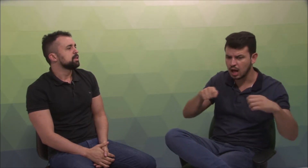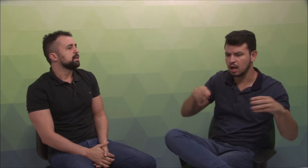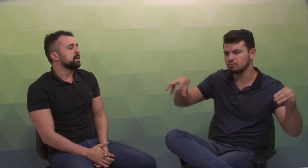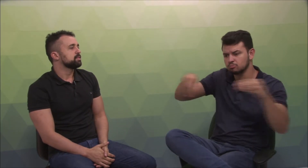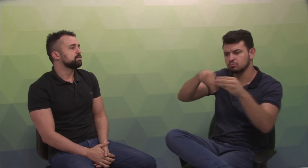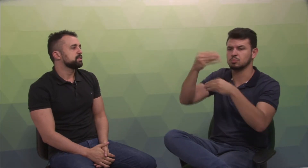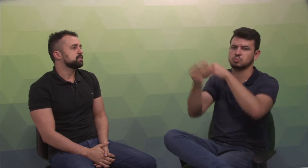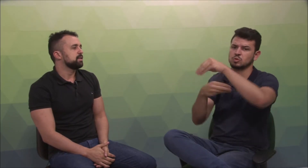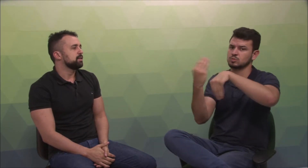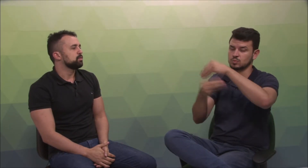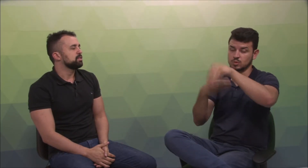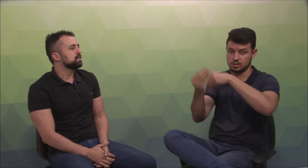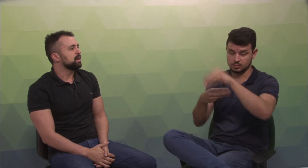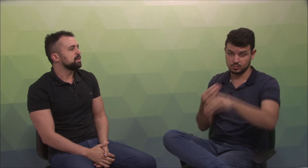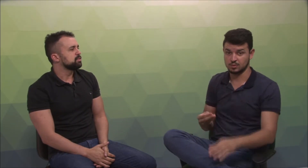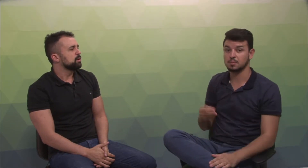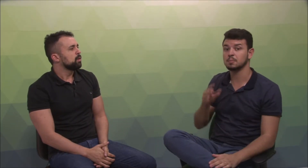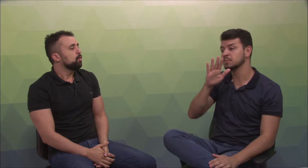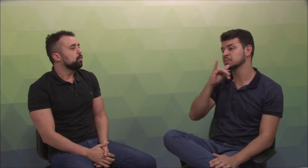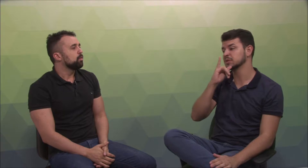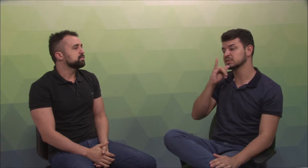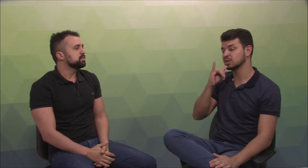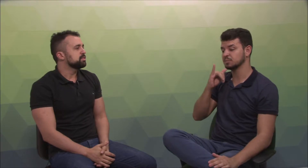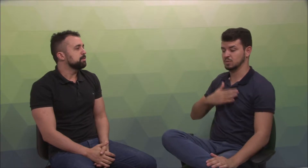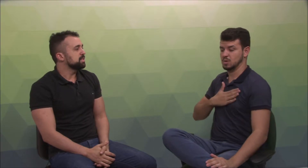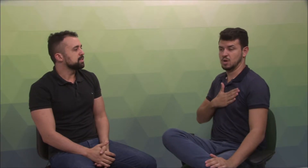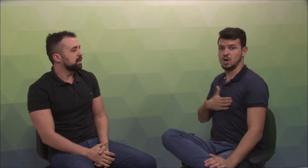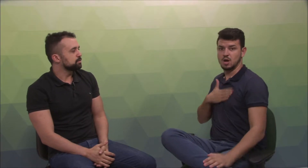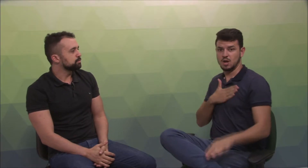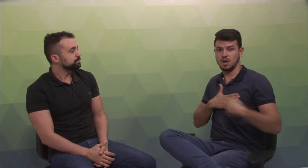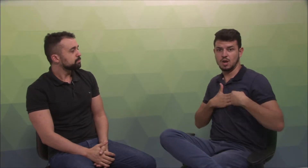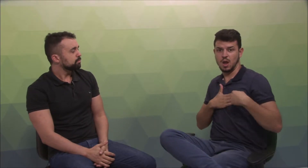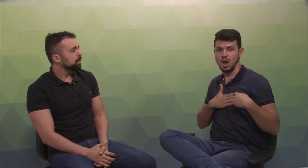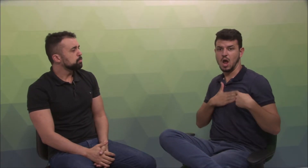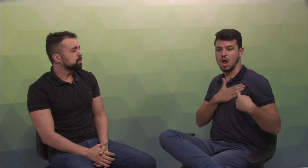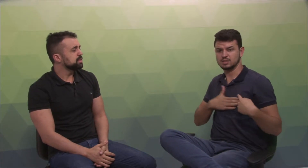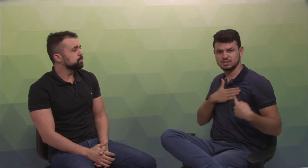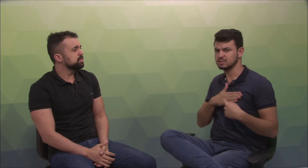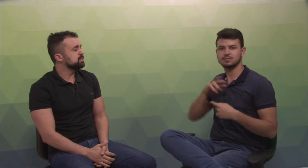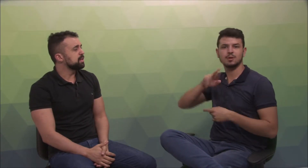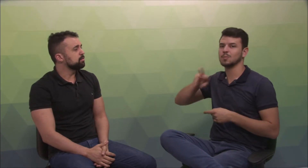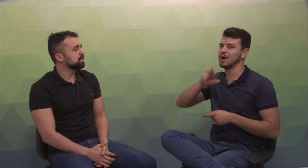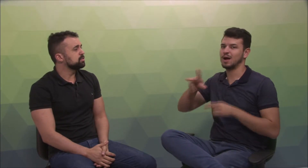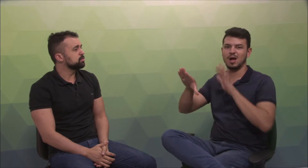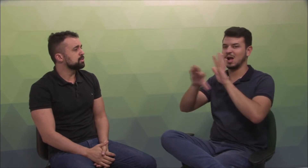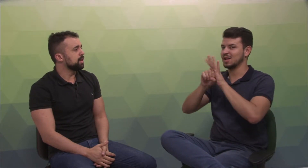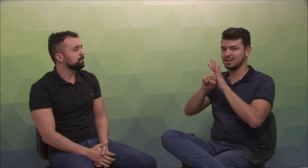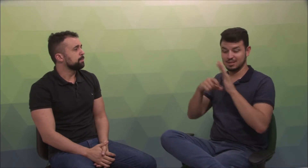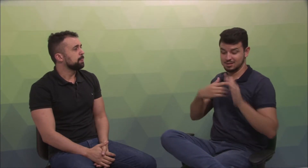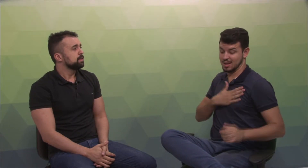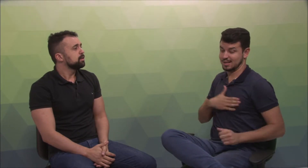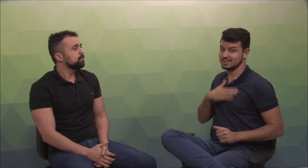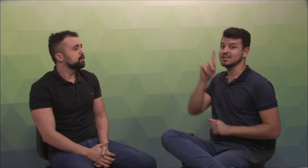né? Às vezes tem iconicidade ou às vezes é mesclado. Por exemplo, esse sinal aqui de gostar não é